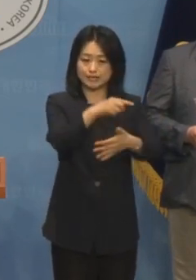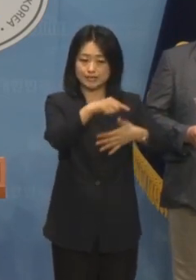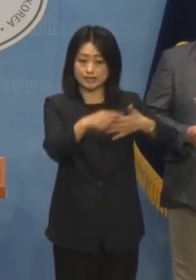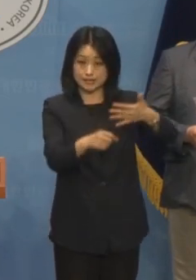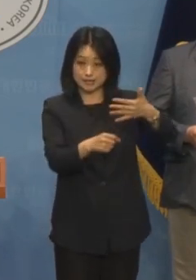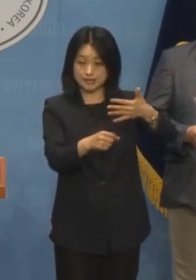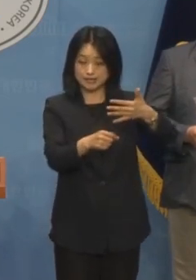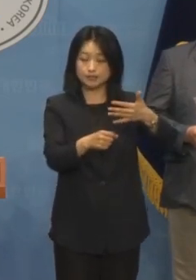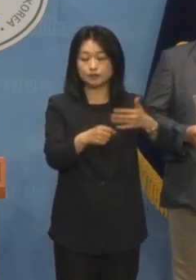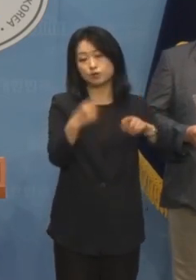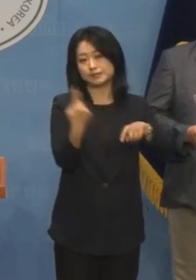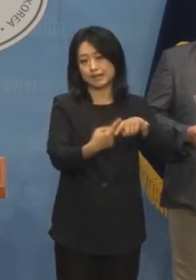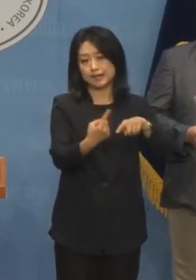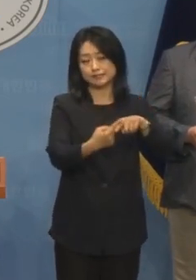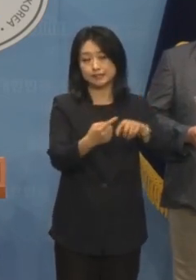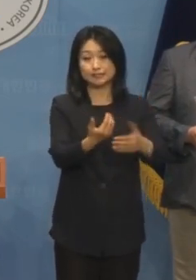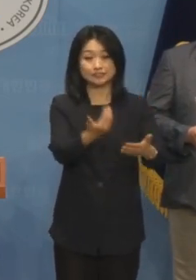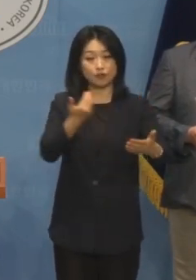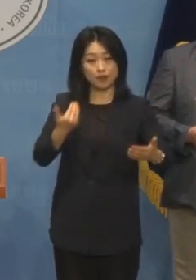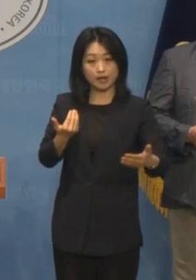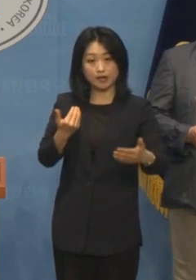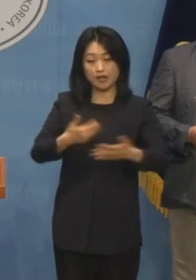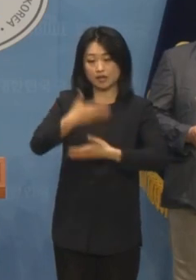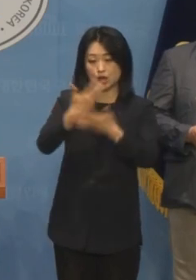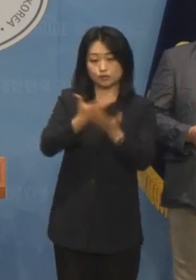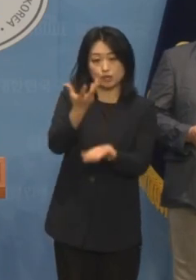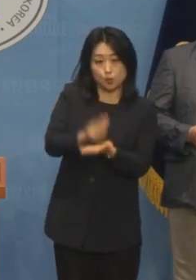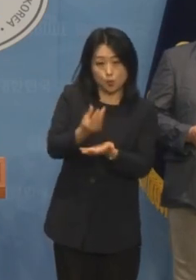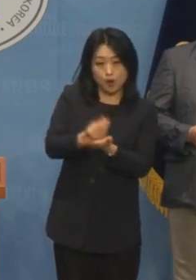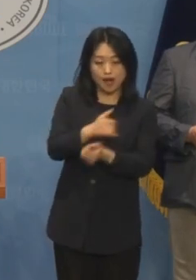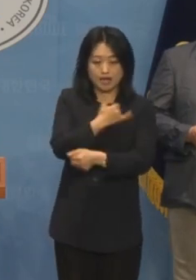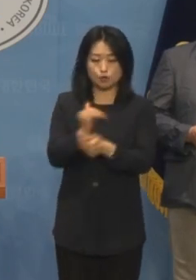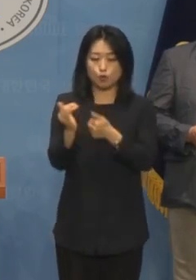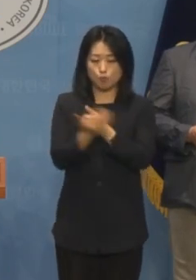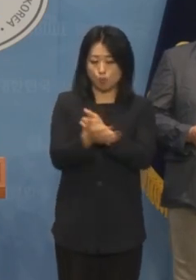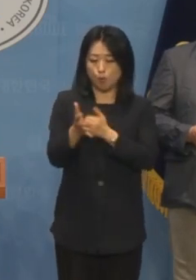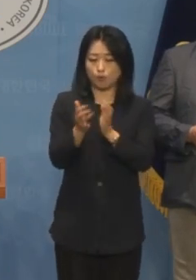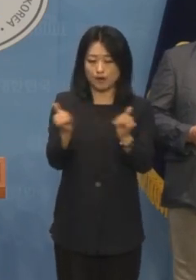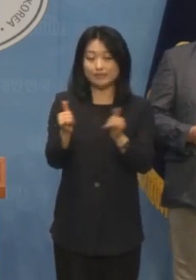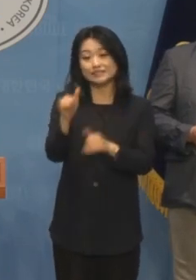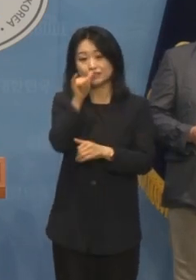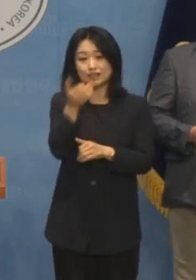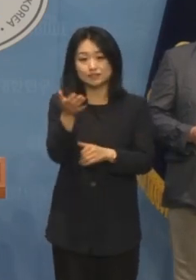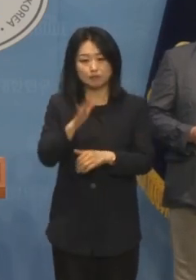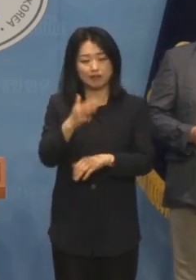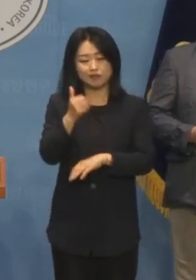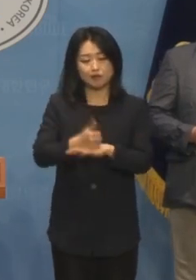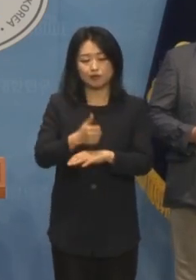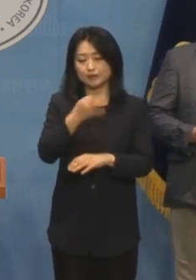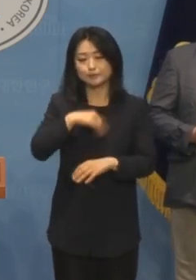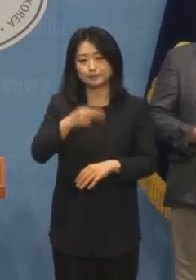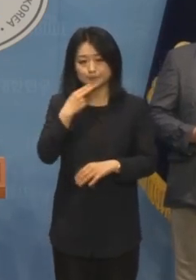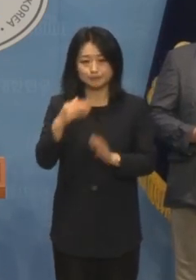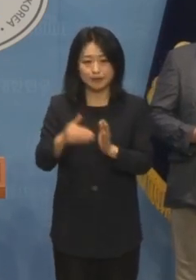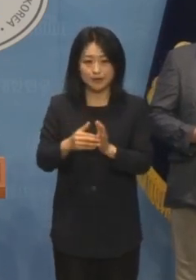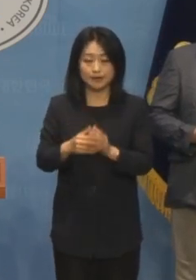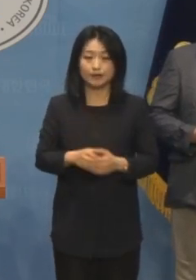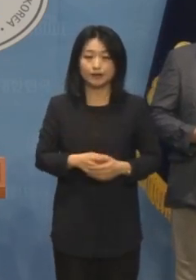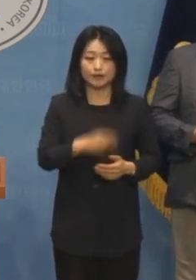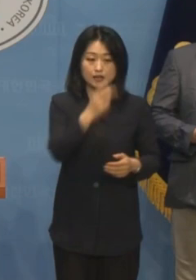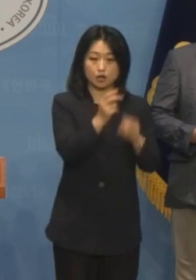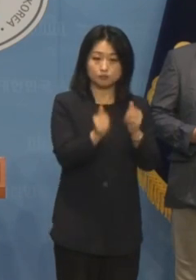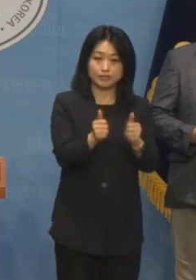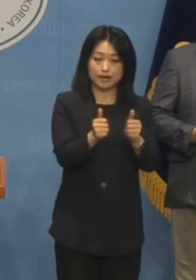기구도 마찬가지입니다. 그 이전에 영상녹화제도나 인권보호관 제도도 도입했지만 유명무실하긴 마찬가지입니다.